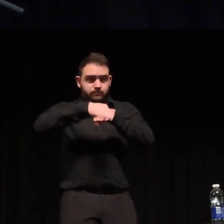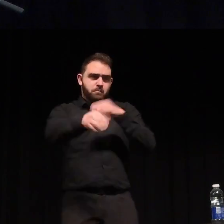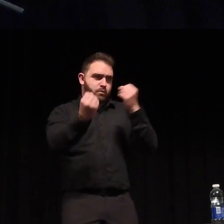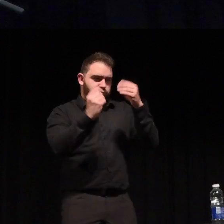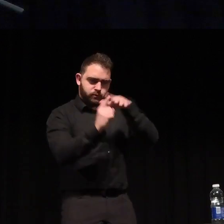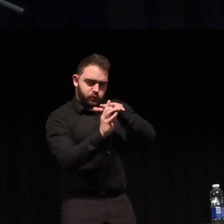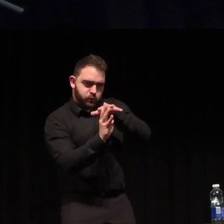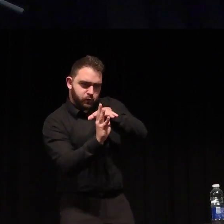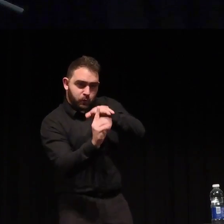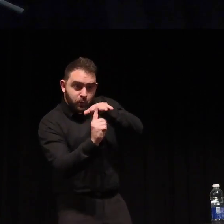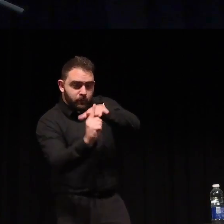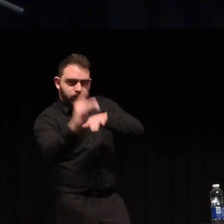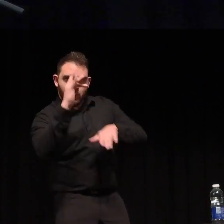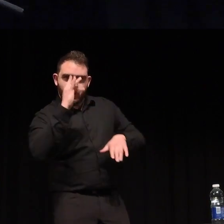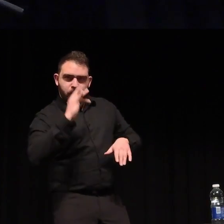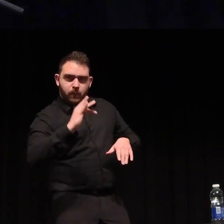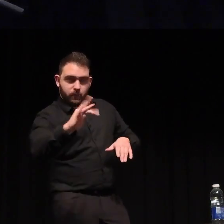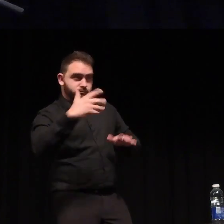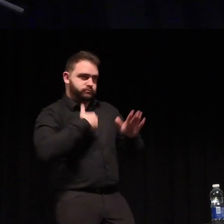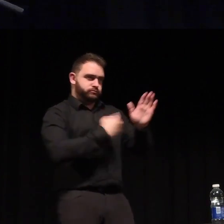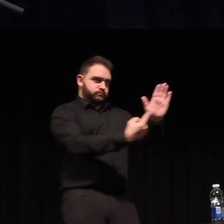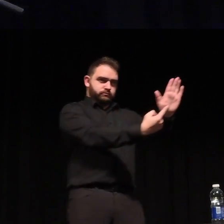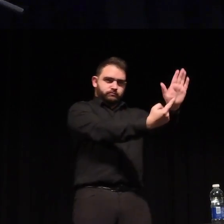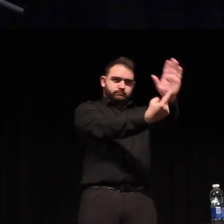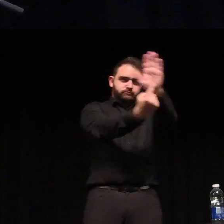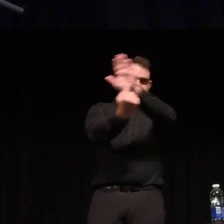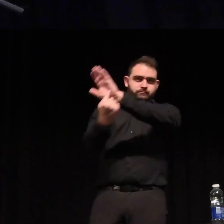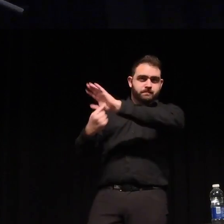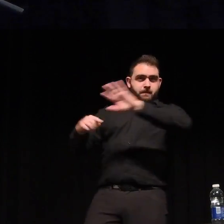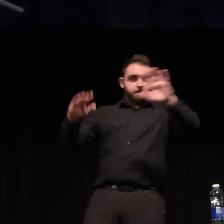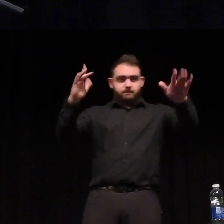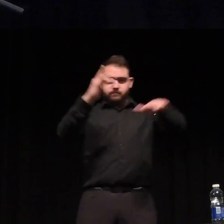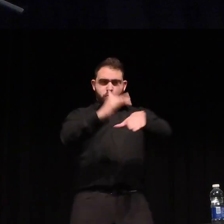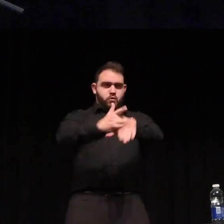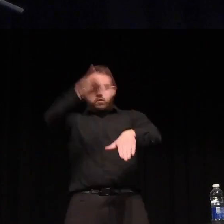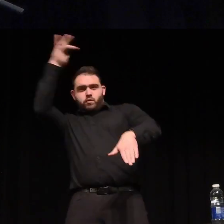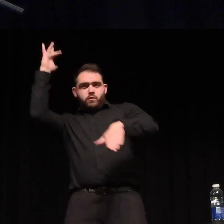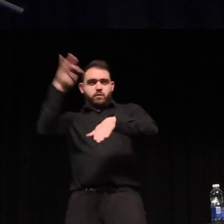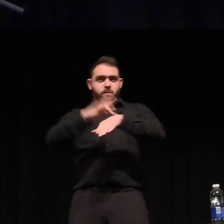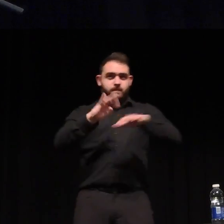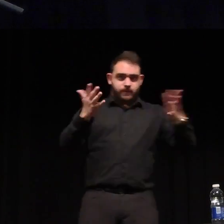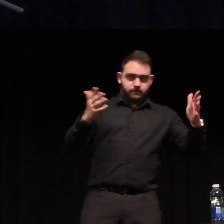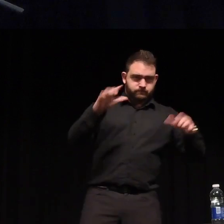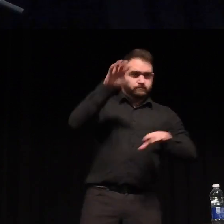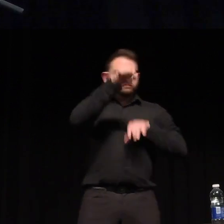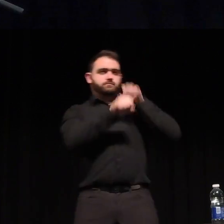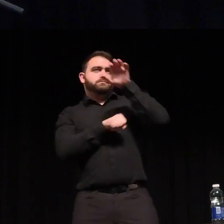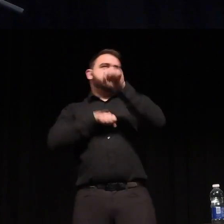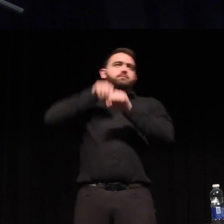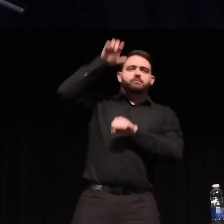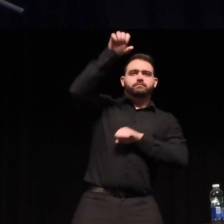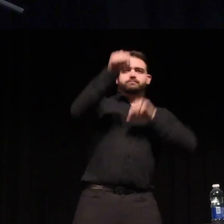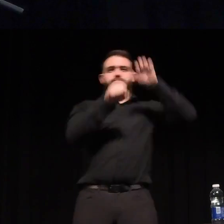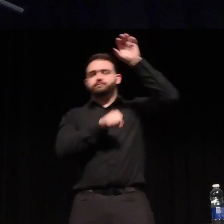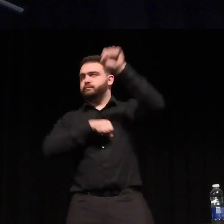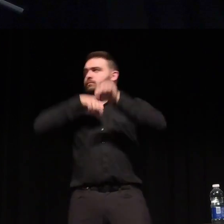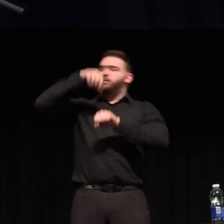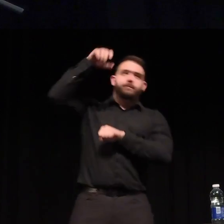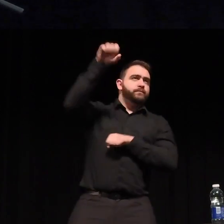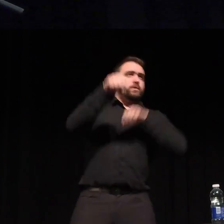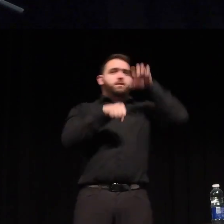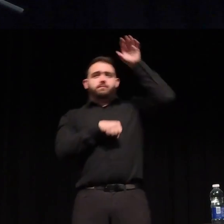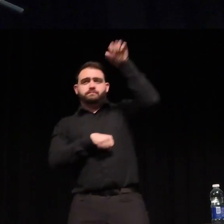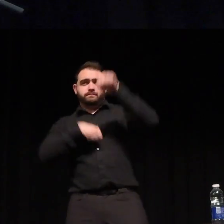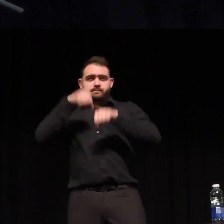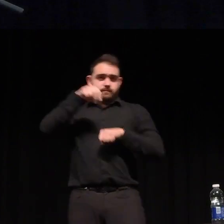vais vous montrer que c'est la meilleure glissade de tout l'univers. » Il a monté, il a monté, il a monté. Il a monté,